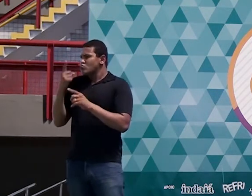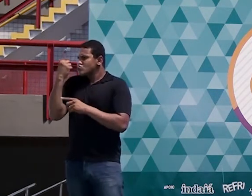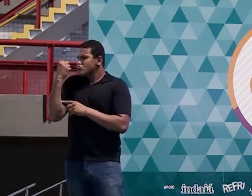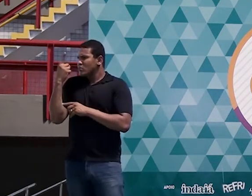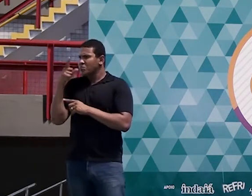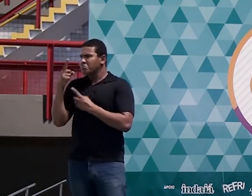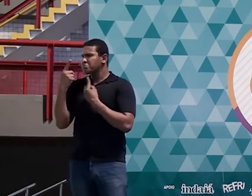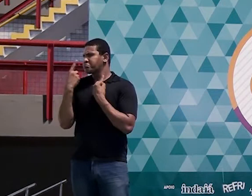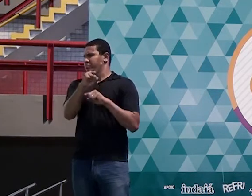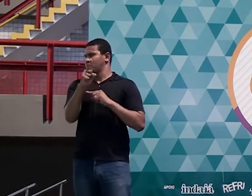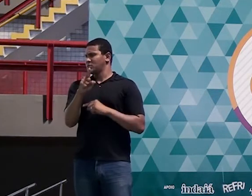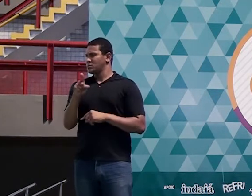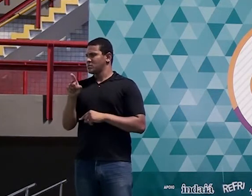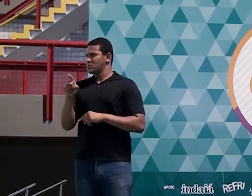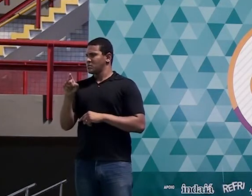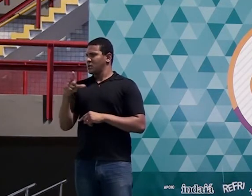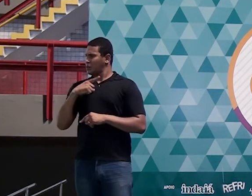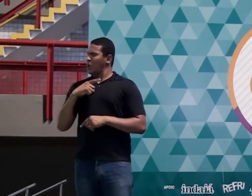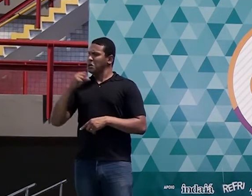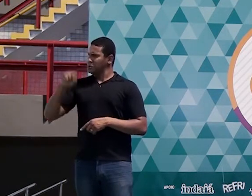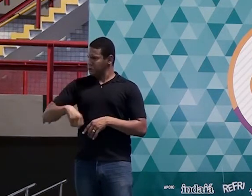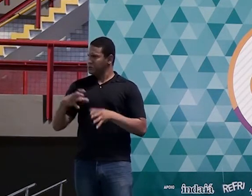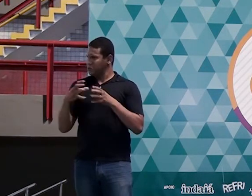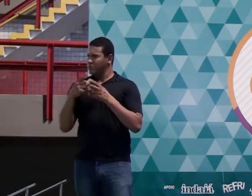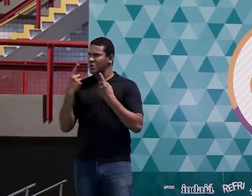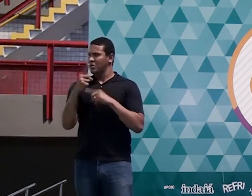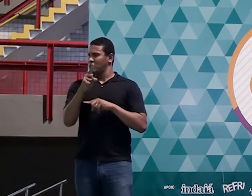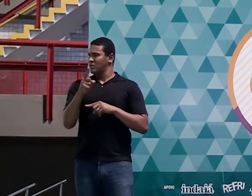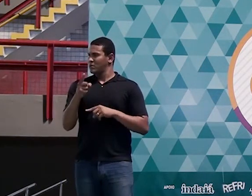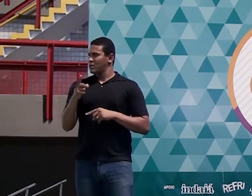gente não sabe. É a mesma coisa de tu me dizer assim: